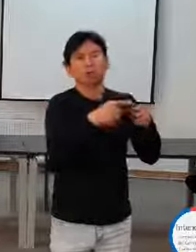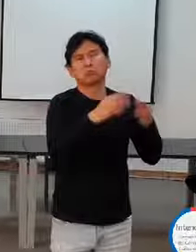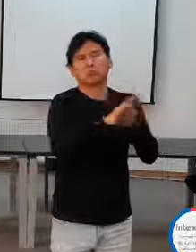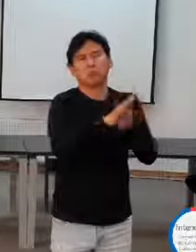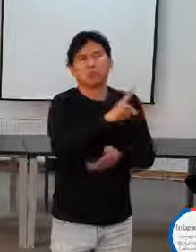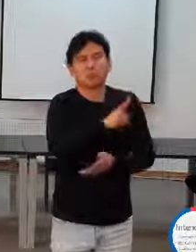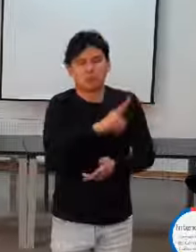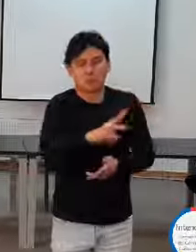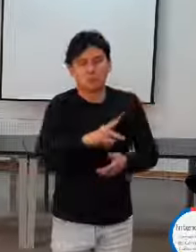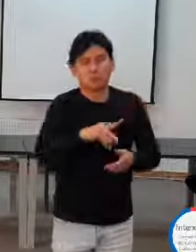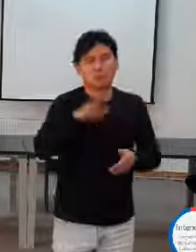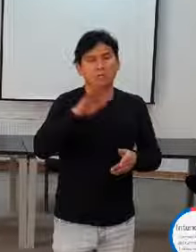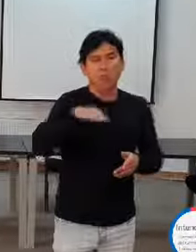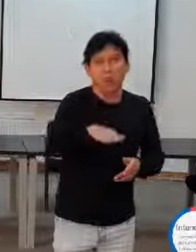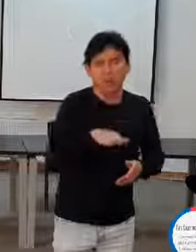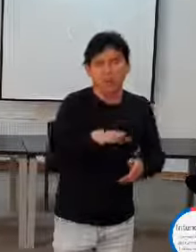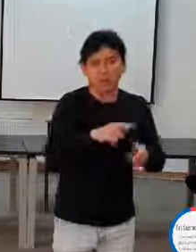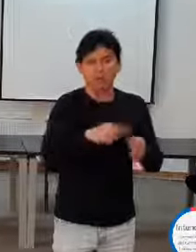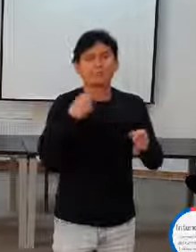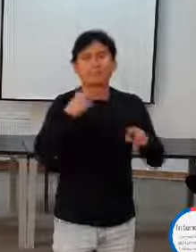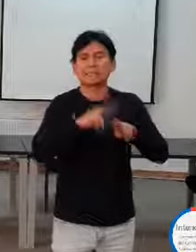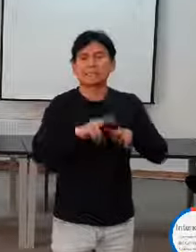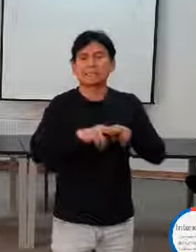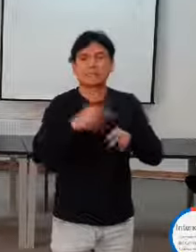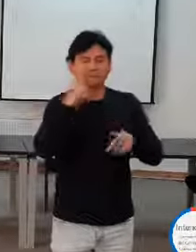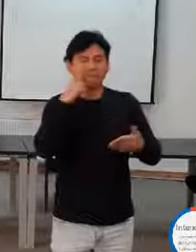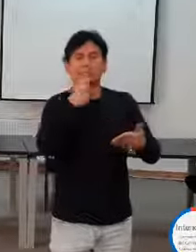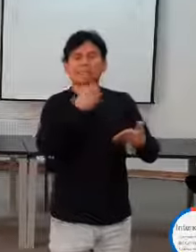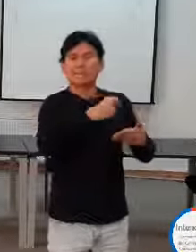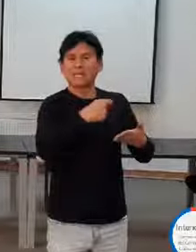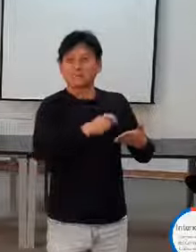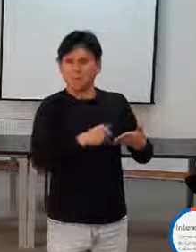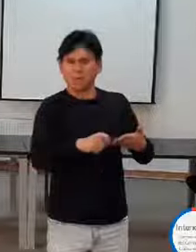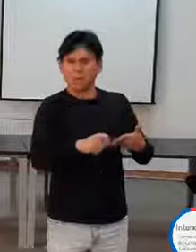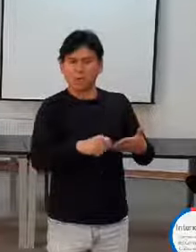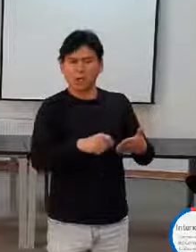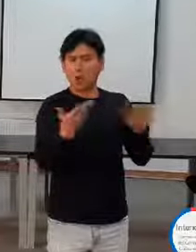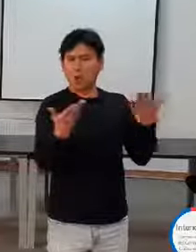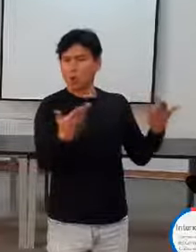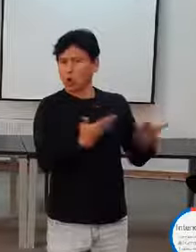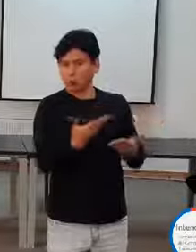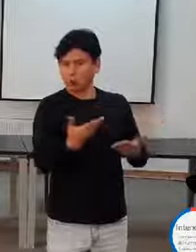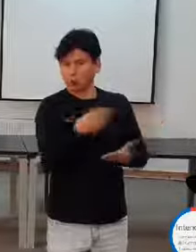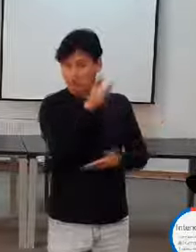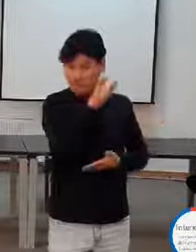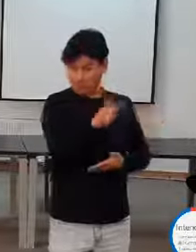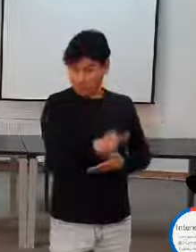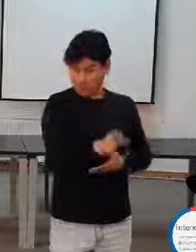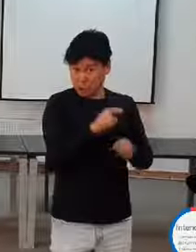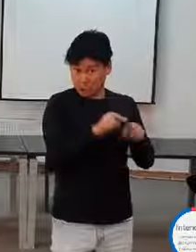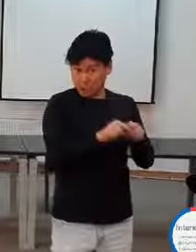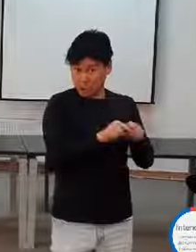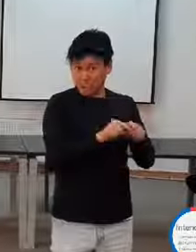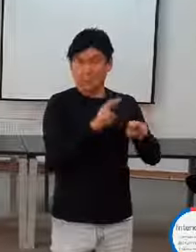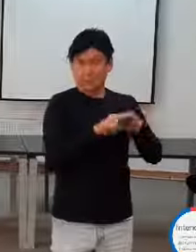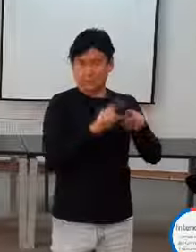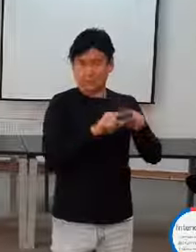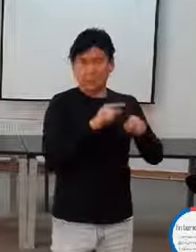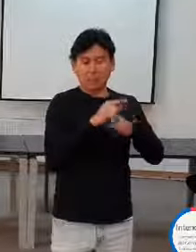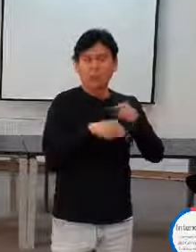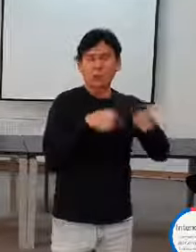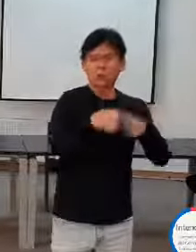Valparaíso, Talcahuano, etcétera, lo que se hace acá es verificar las condiciones en las que este practicante quiere realizar